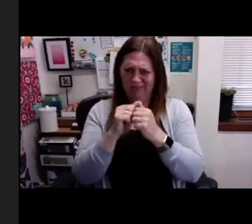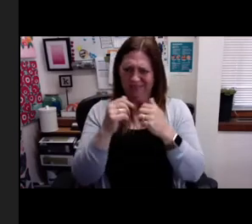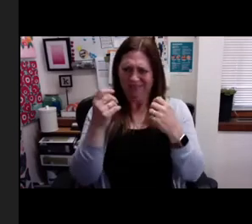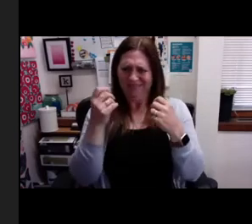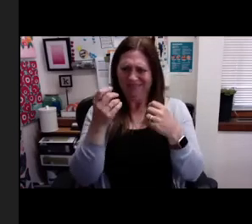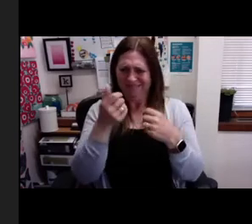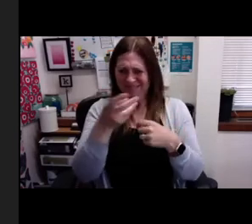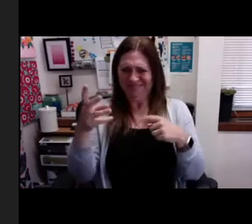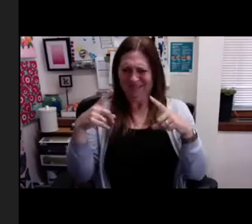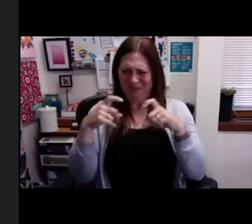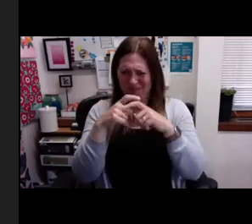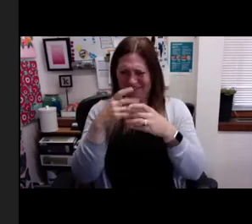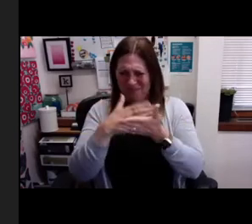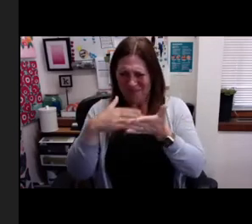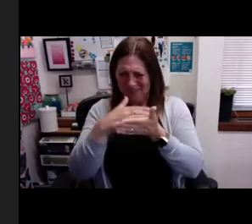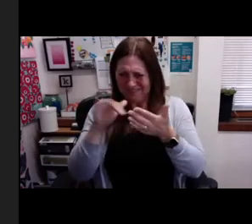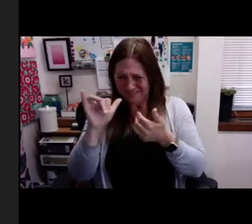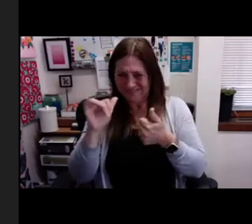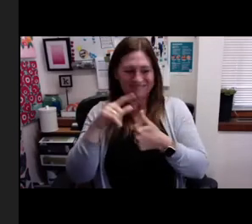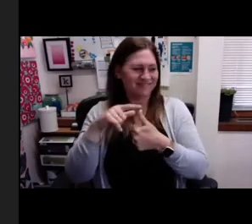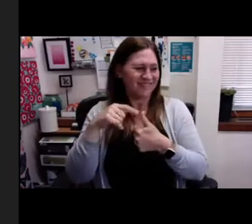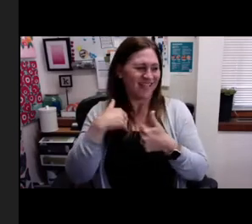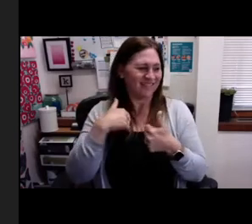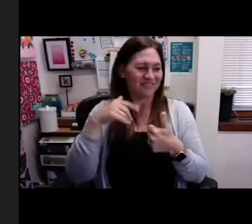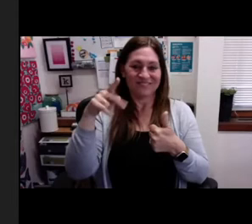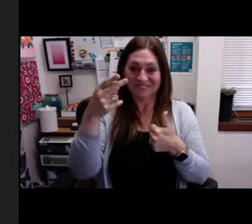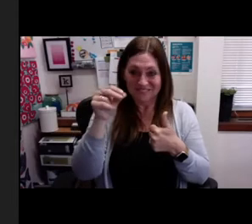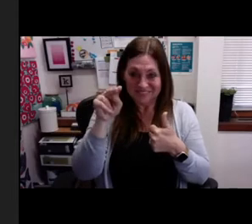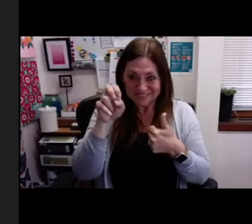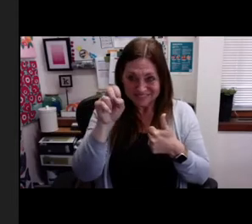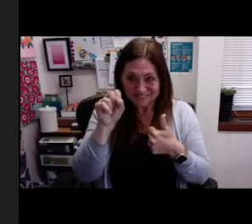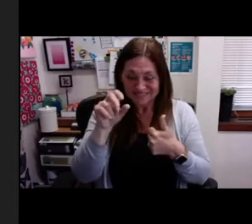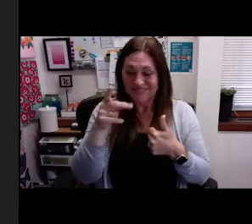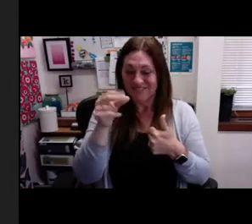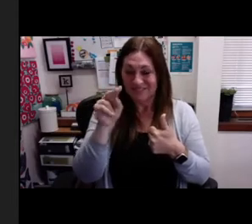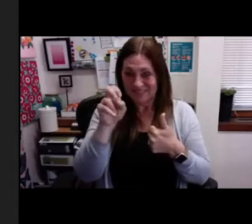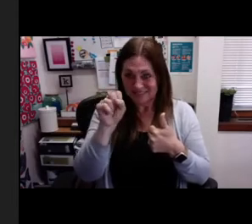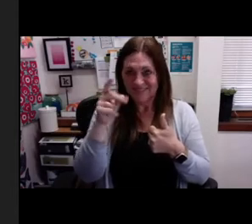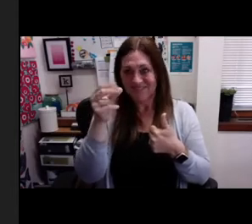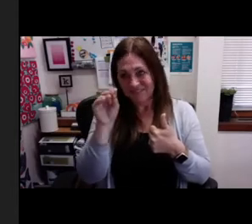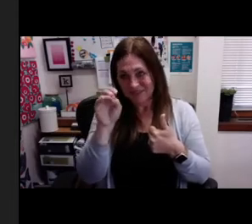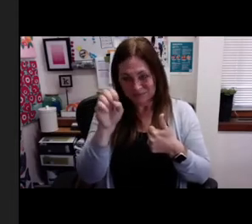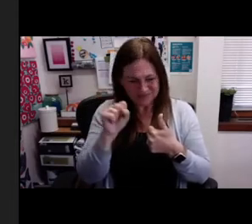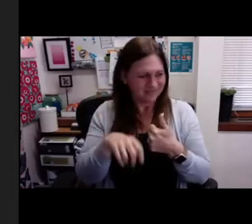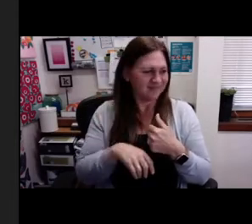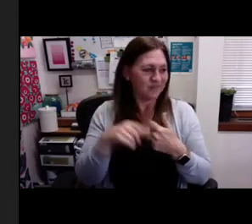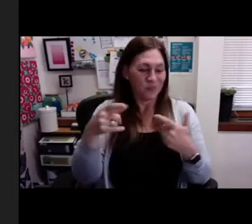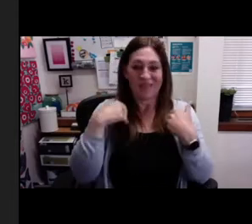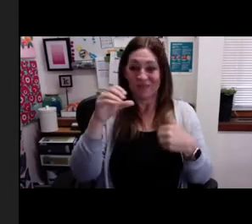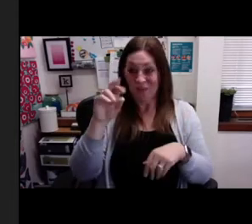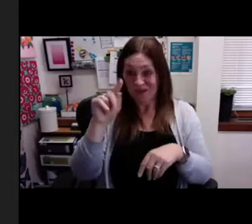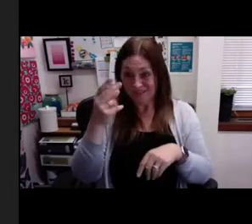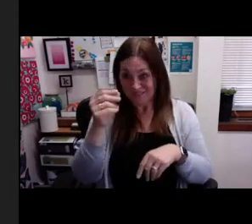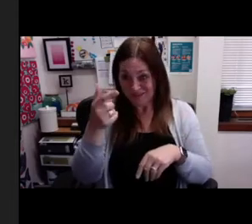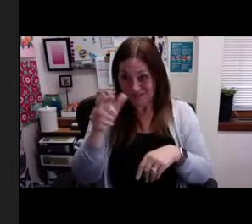pero dentro de esa palabra cat vienen algunas complejidades, ¿verdad? Hay